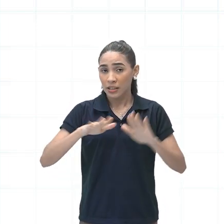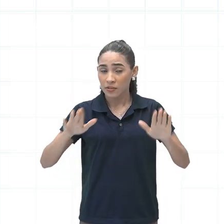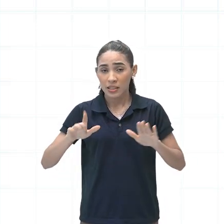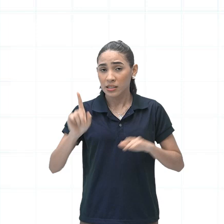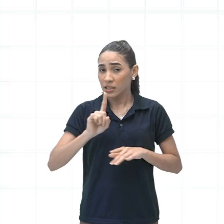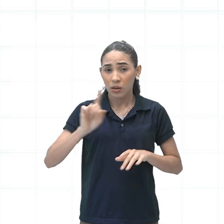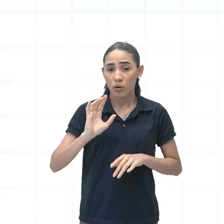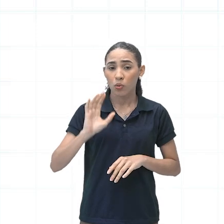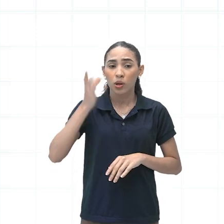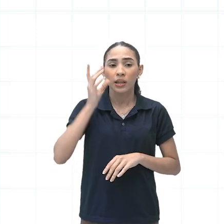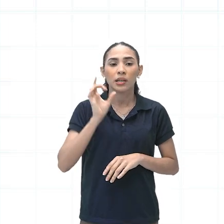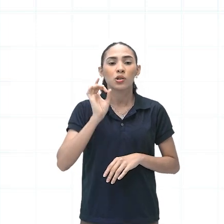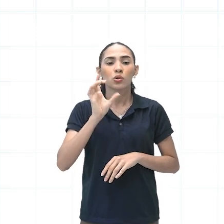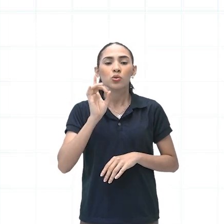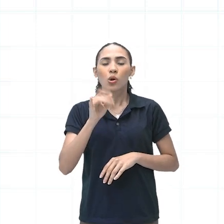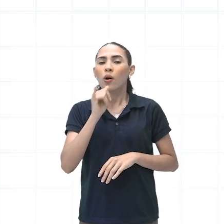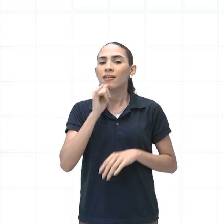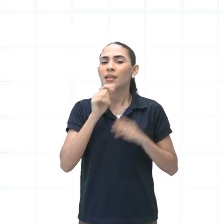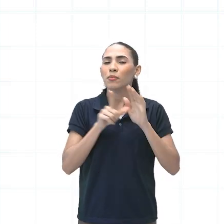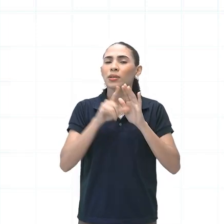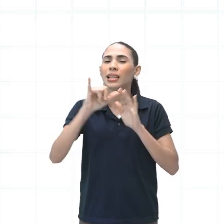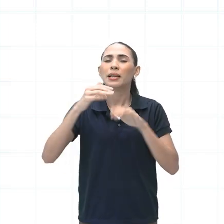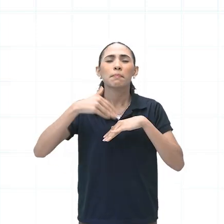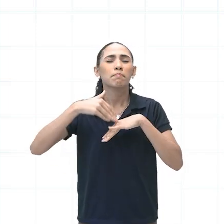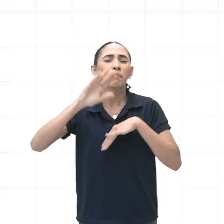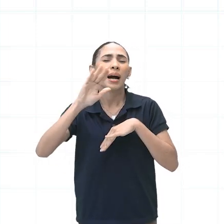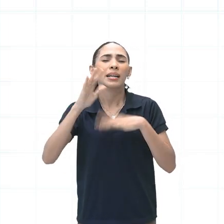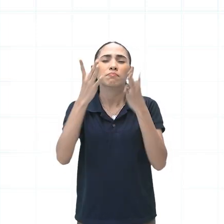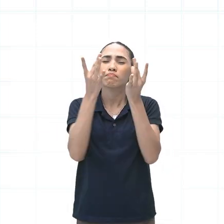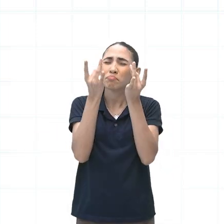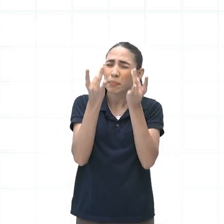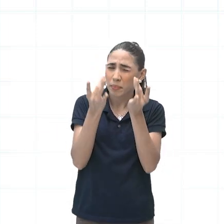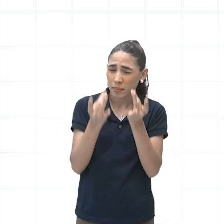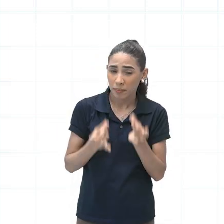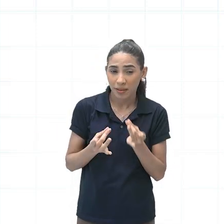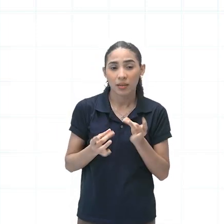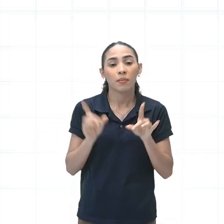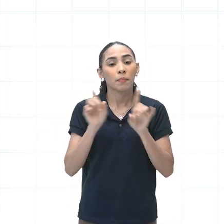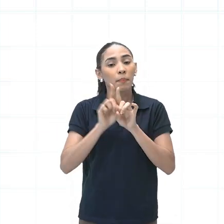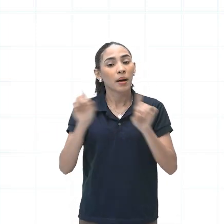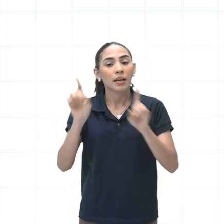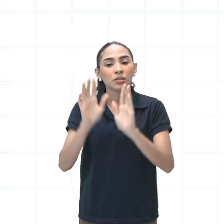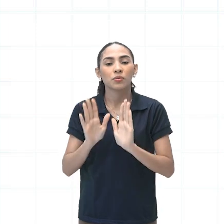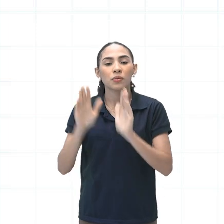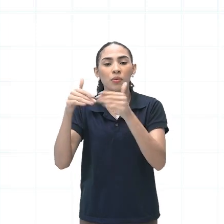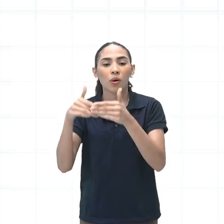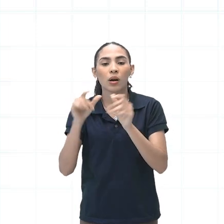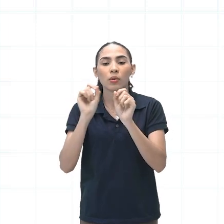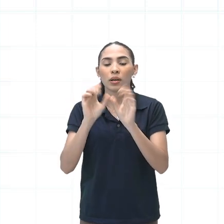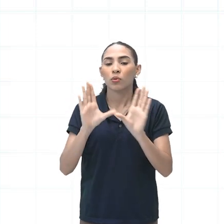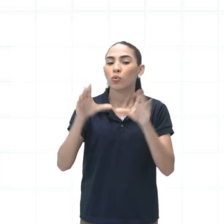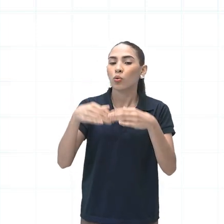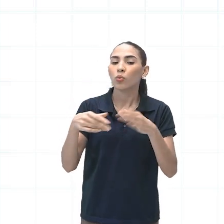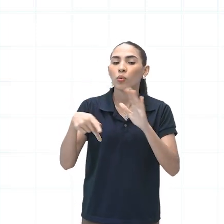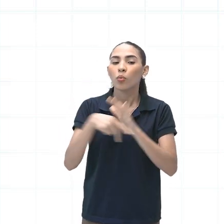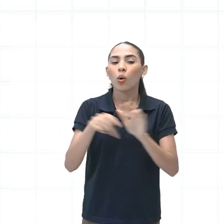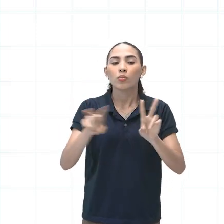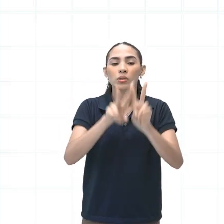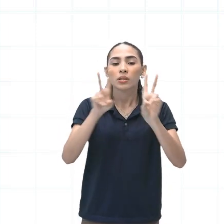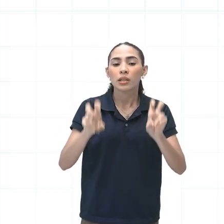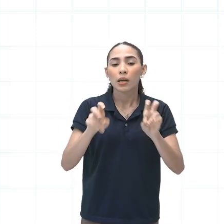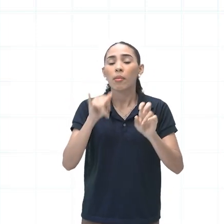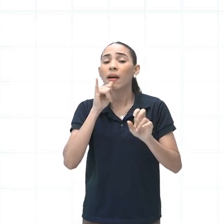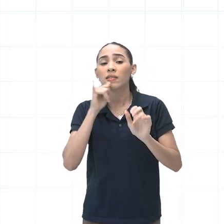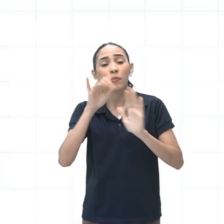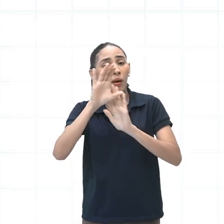acontece. Isso é apenas para caso de leis mais complexas, né? E trata-se apenas de um agrupamento temático, como capítulos